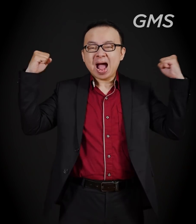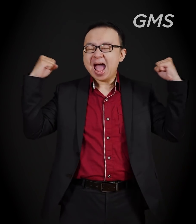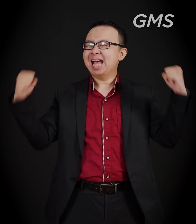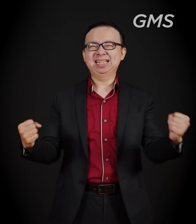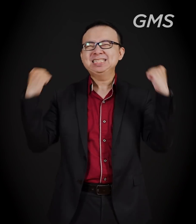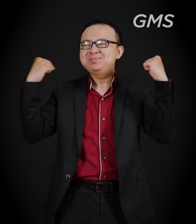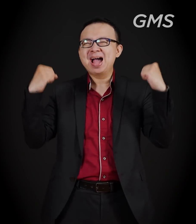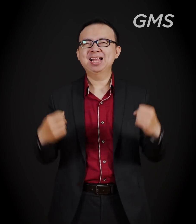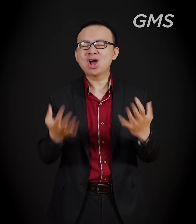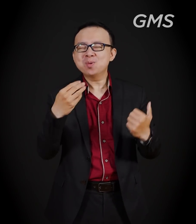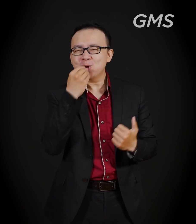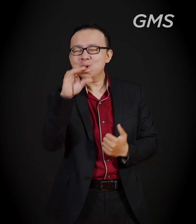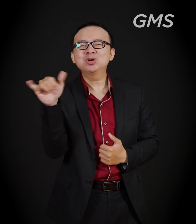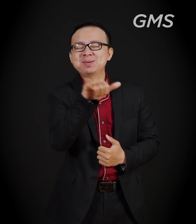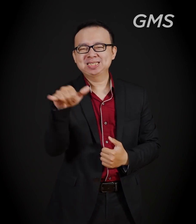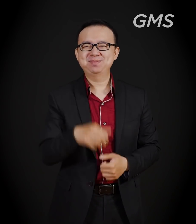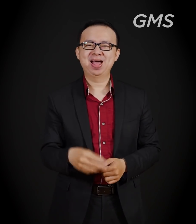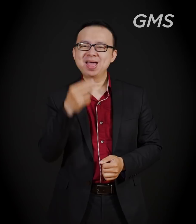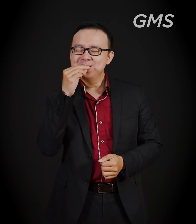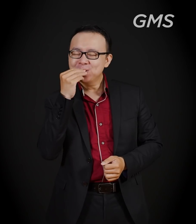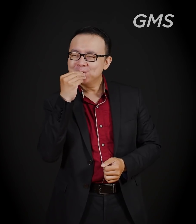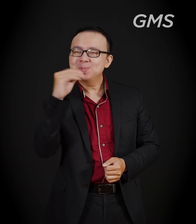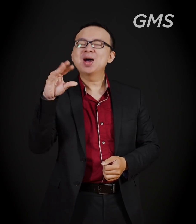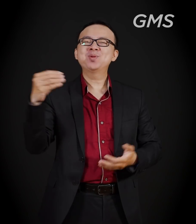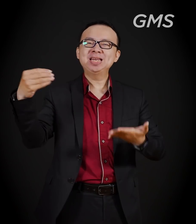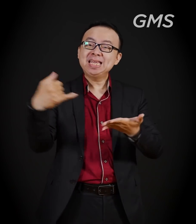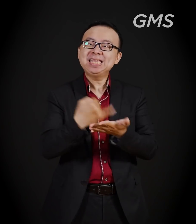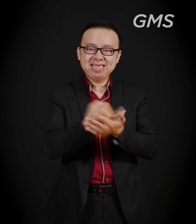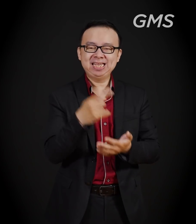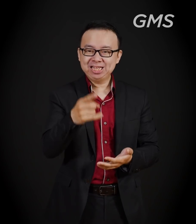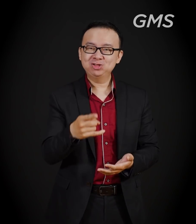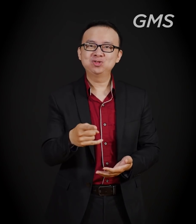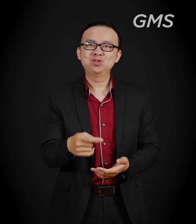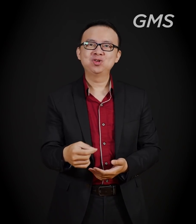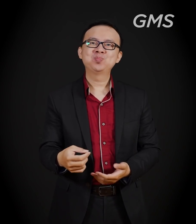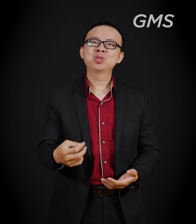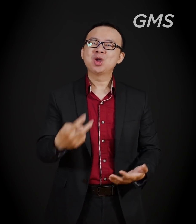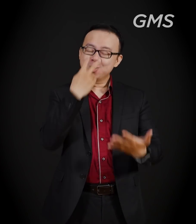Semangat. Sama-sama bilang sama saya, pekabaran Injil adalah bukti